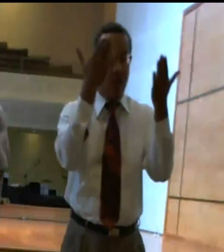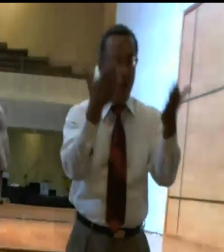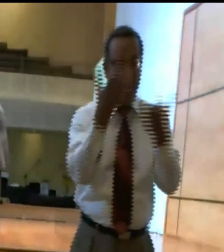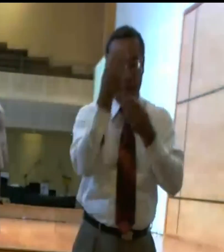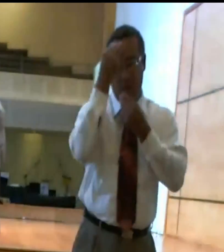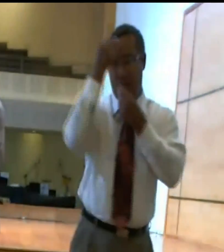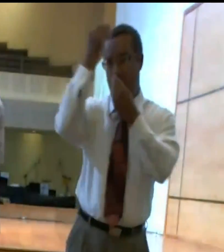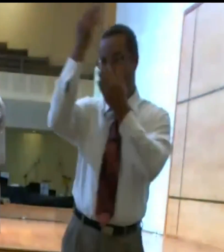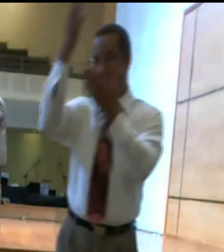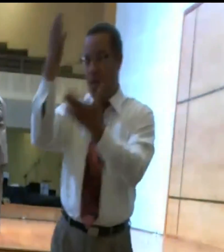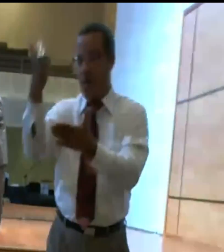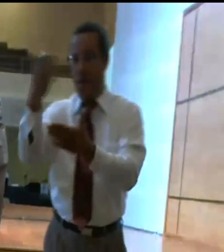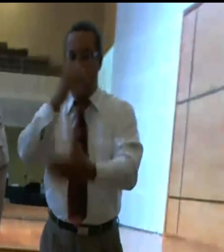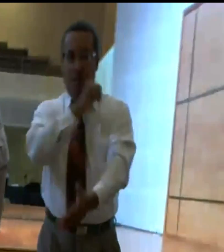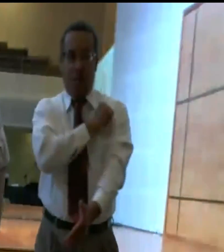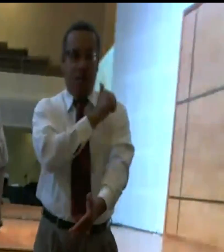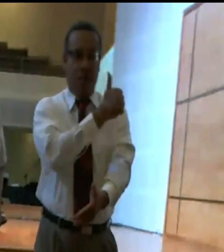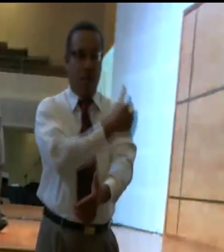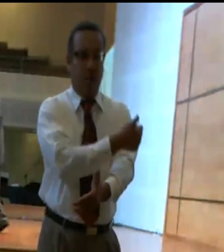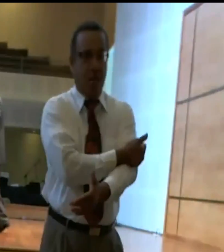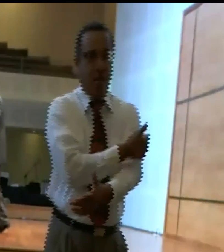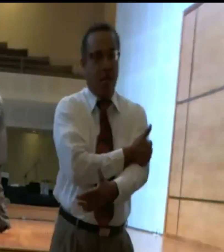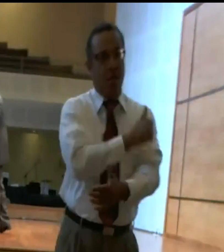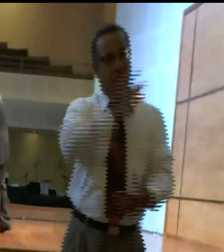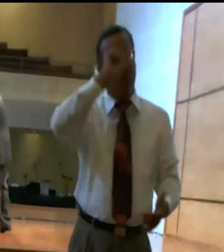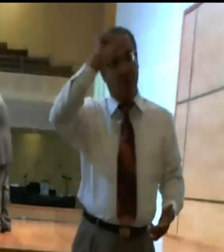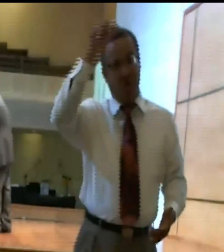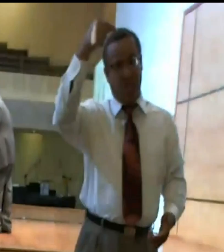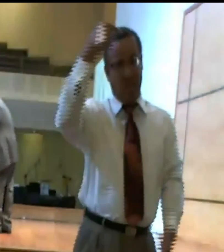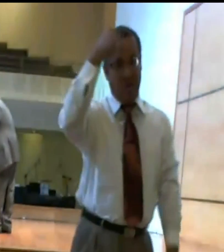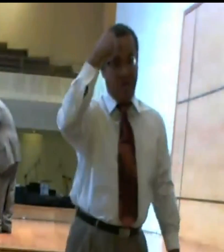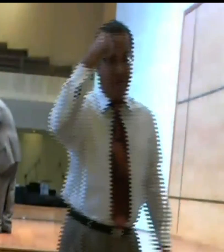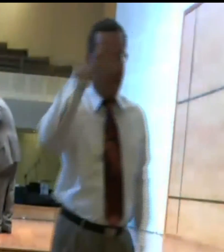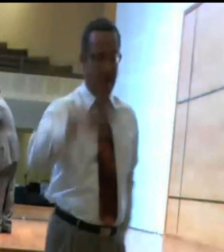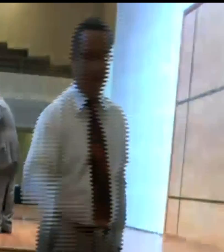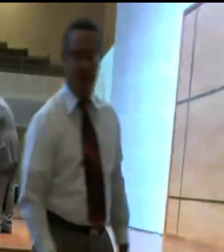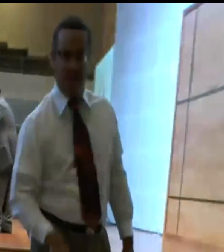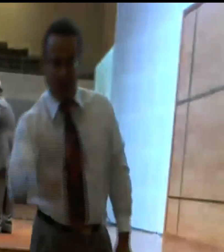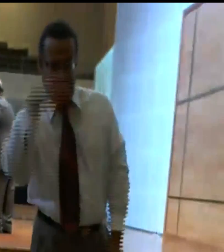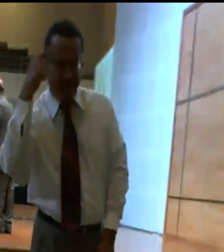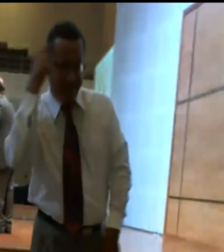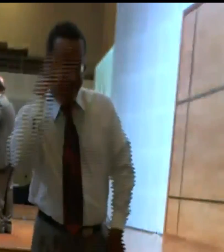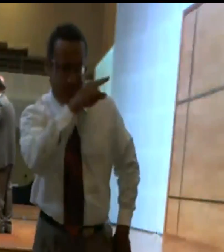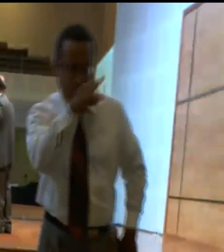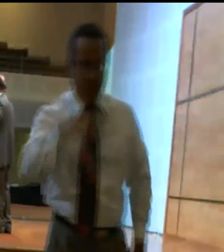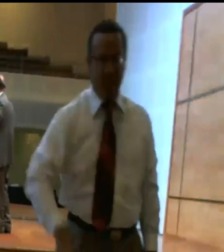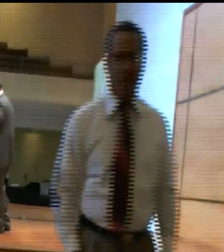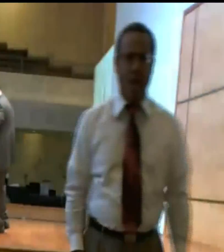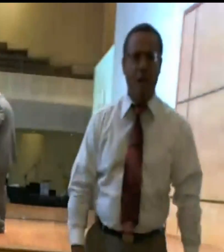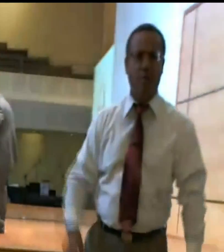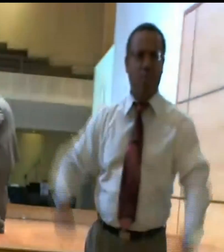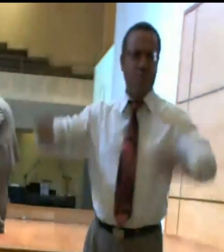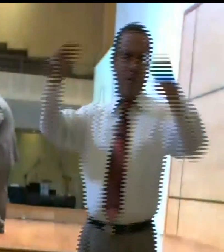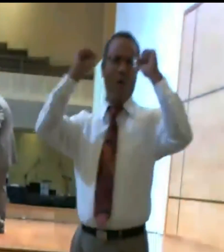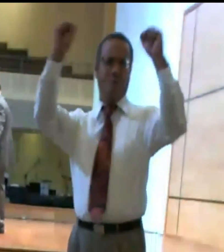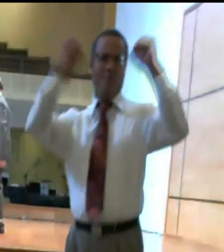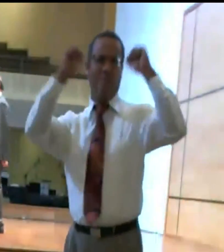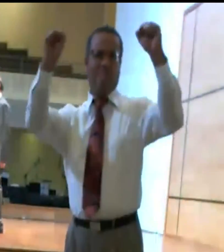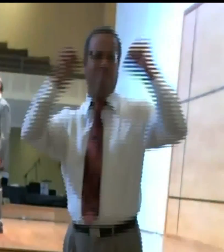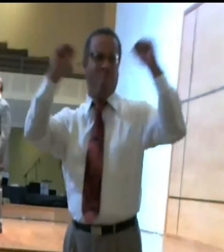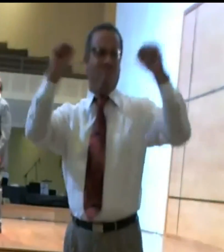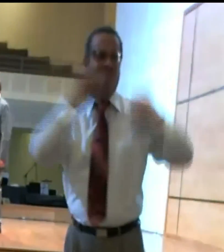y obedientes a la autoridad del gobierno no es pragmática, es teológica. Es